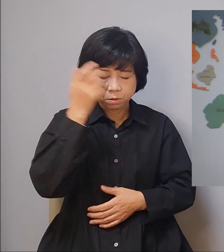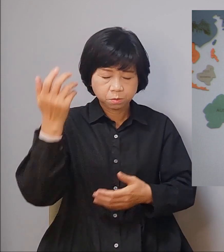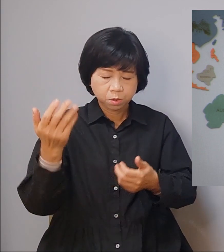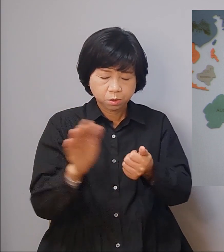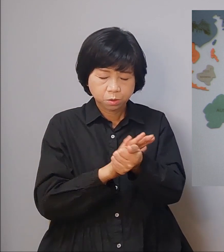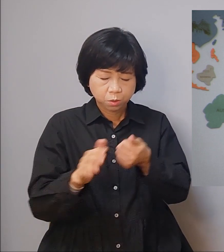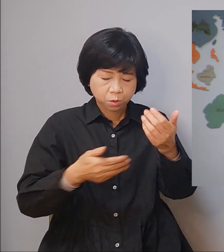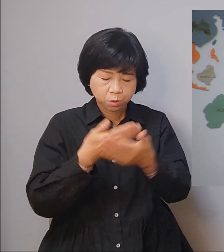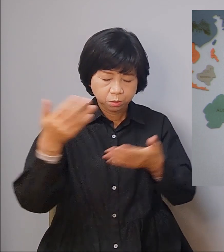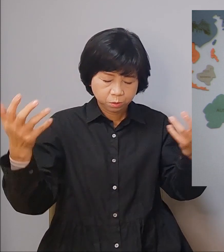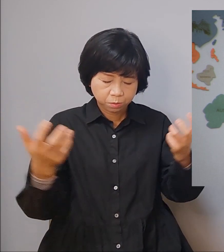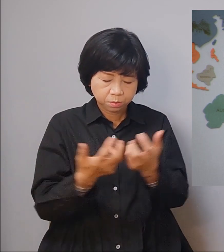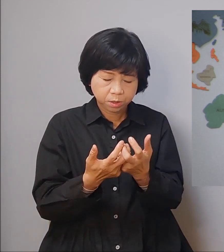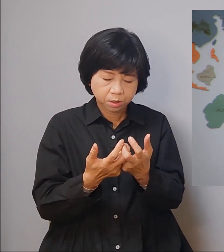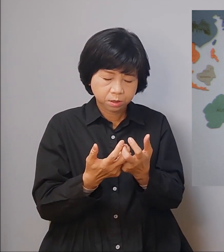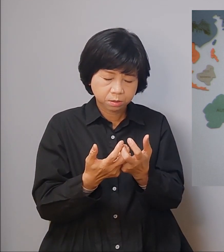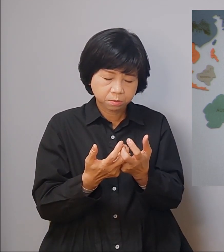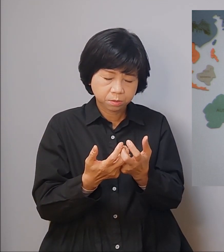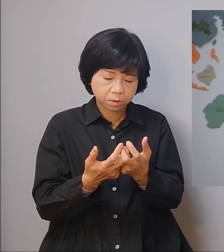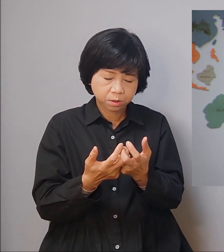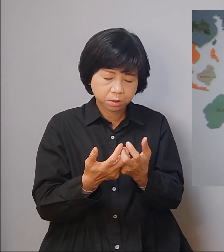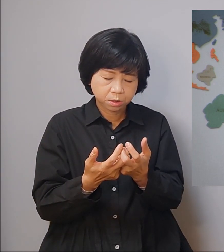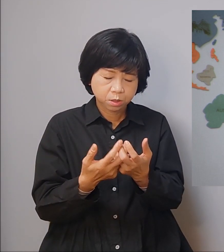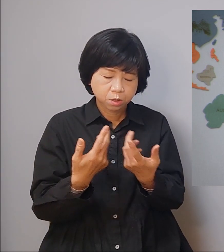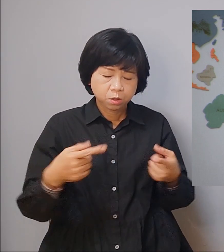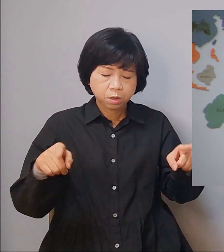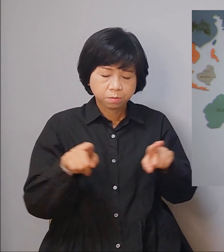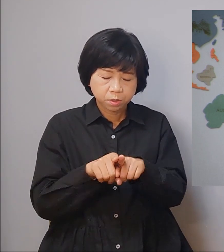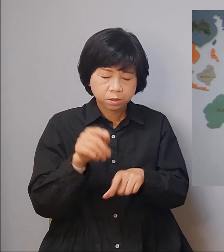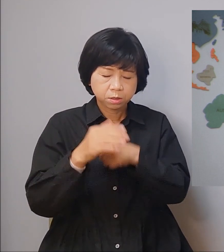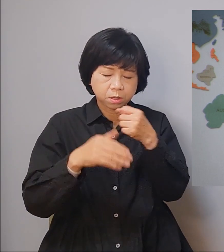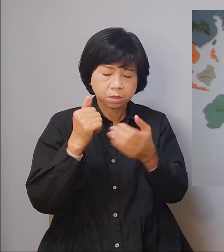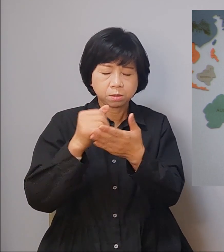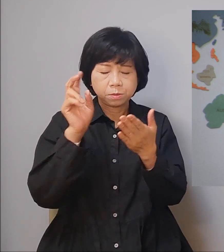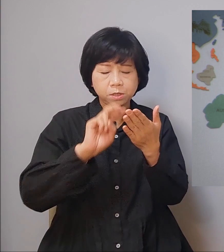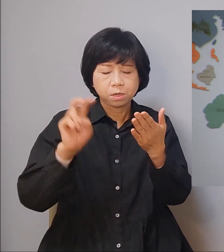성령님의 위로교통 충만하심이 여전히 우리와 함께하신